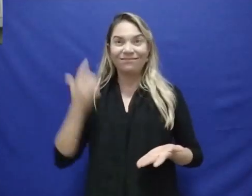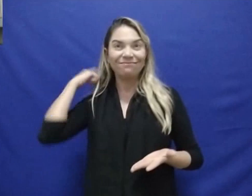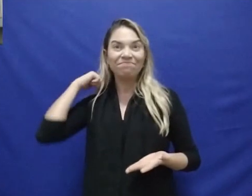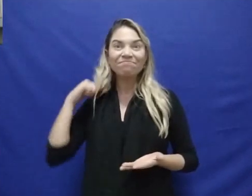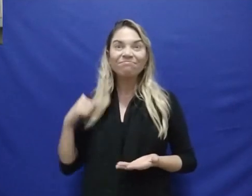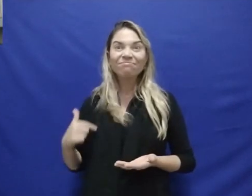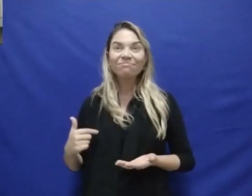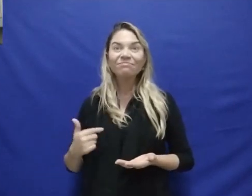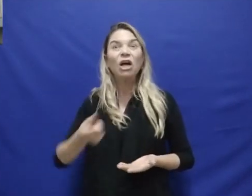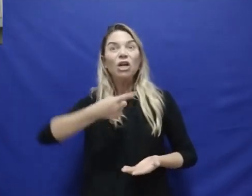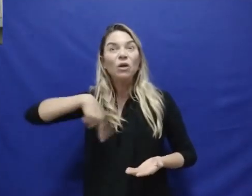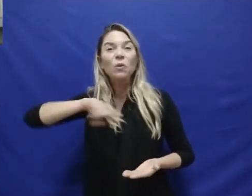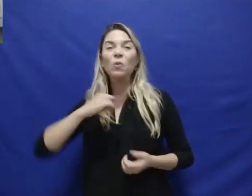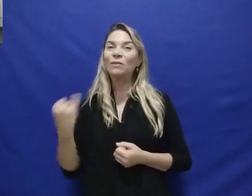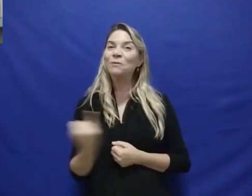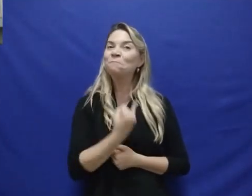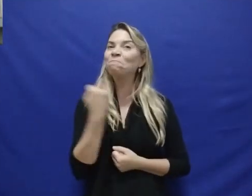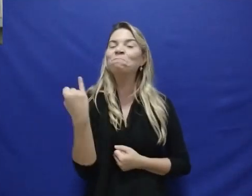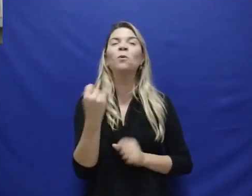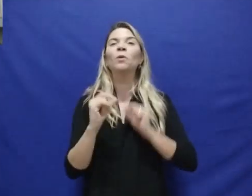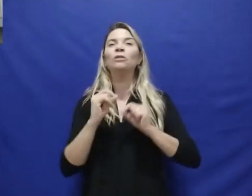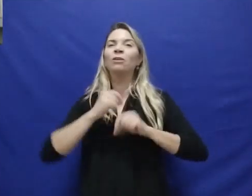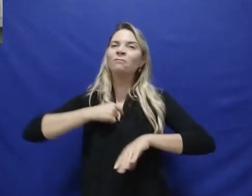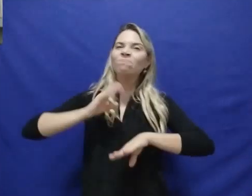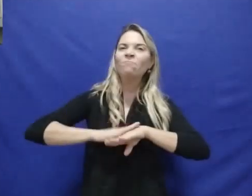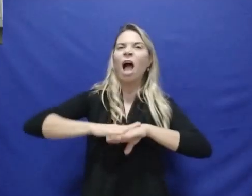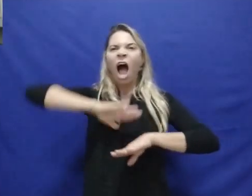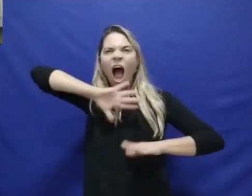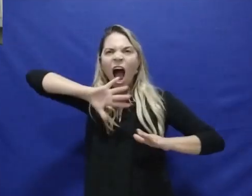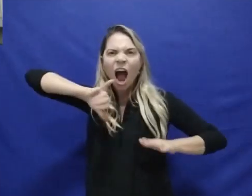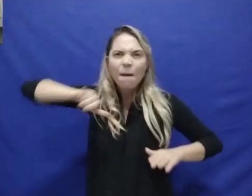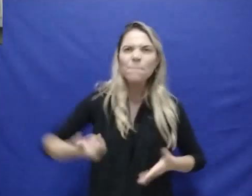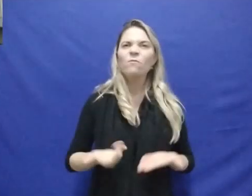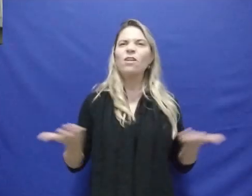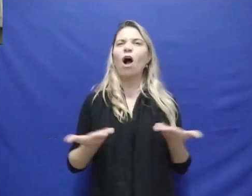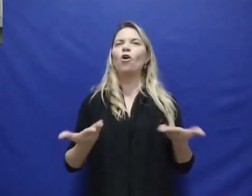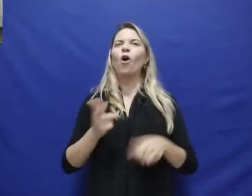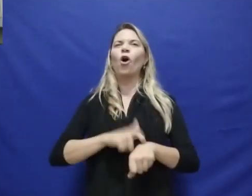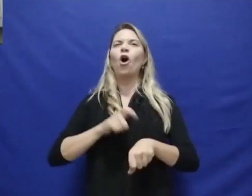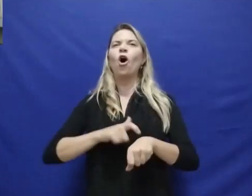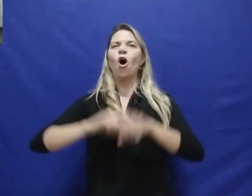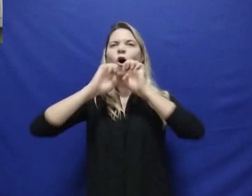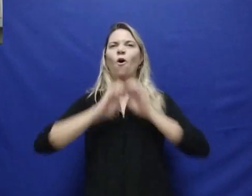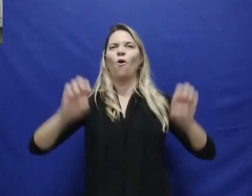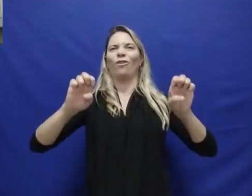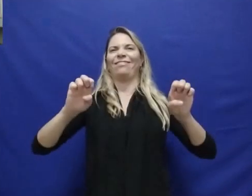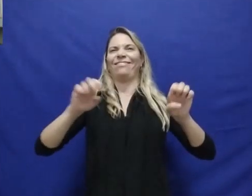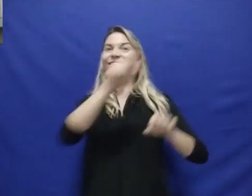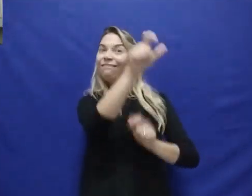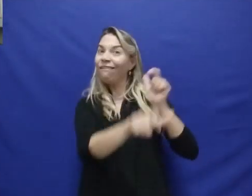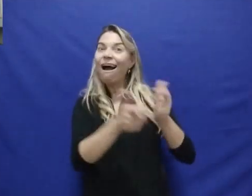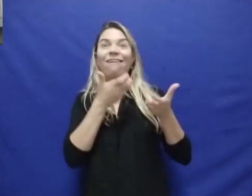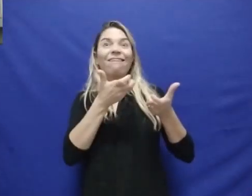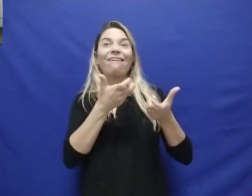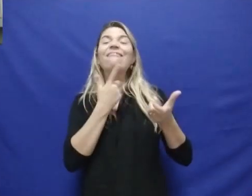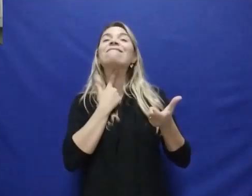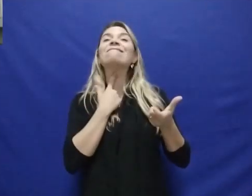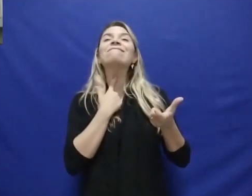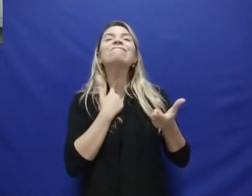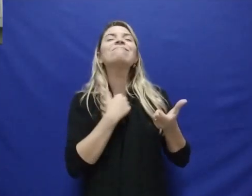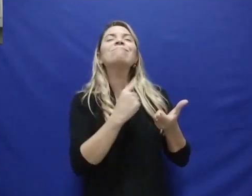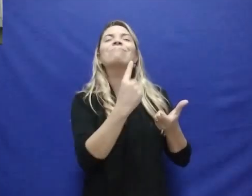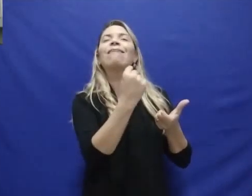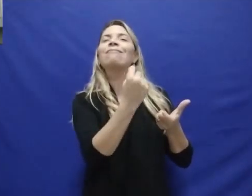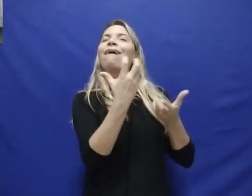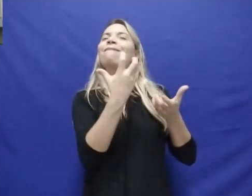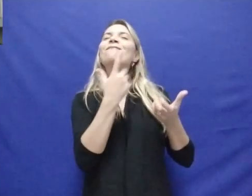o único investimento com resultados eternos que temos é o investimento na salvação de vidas que eternamente com o